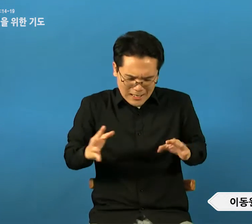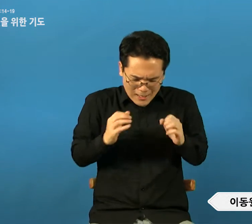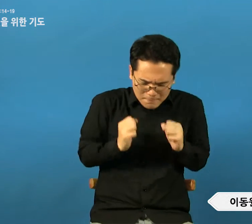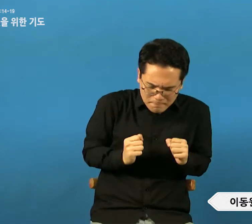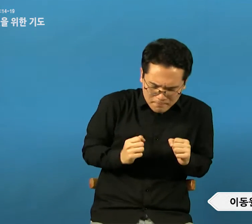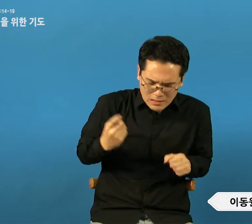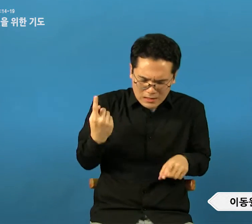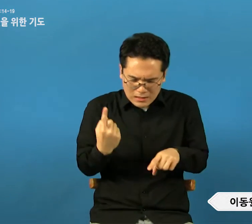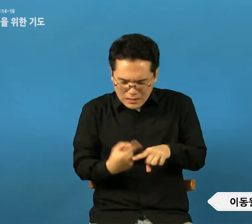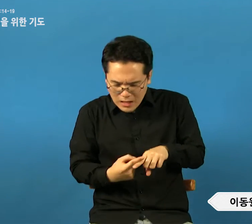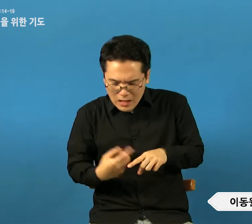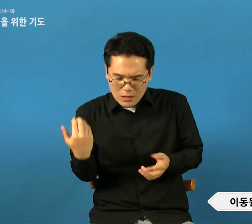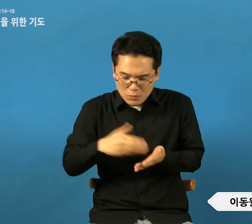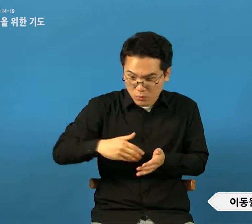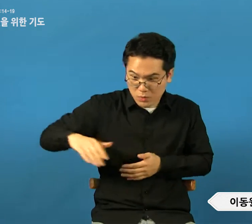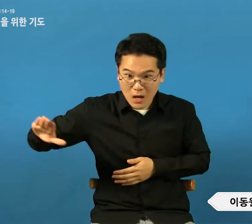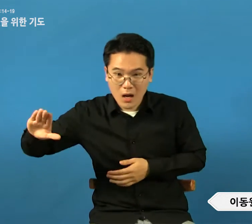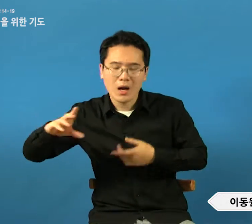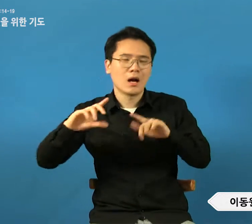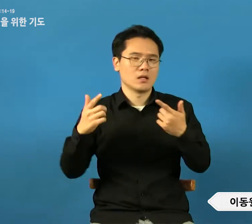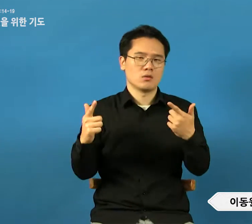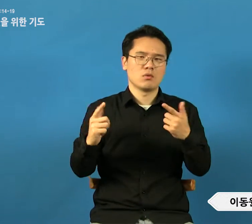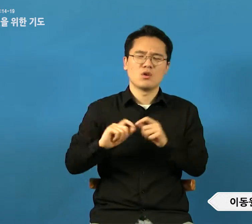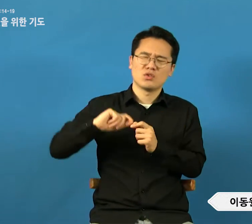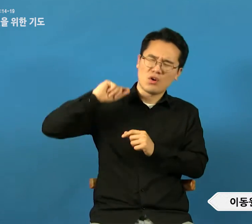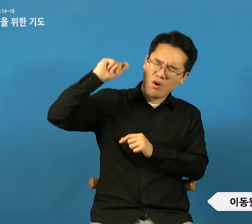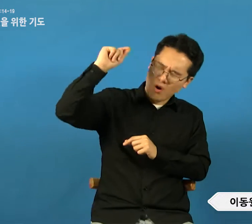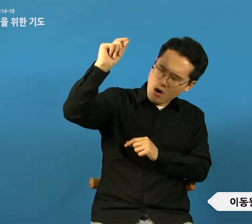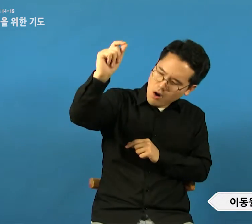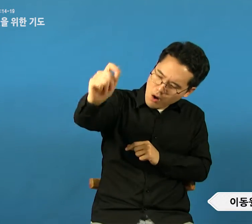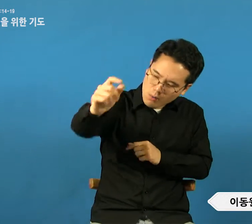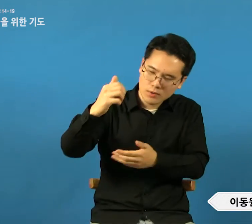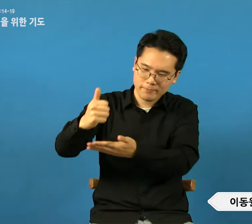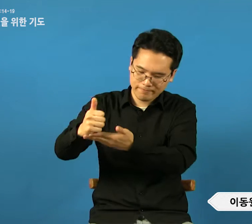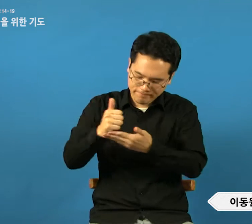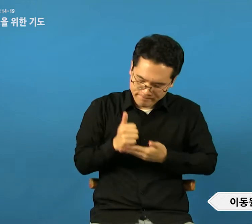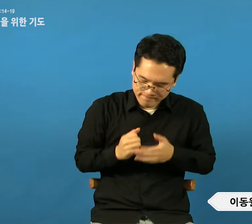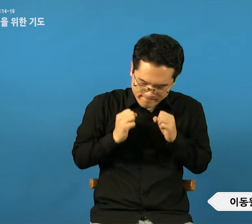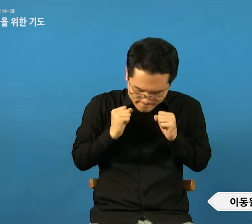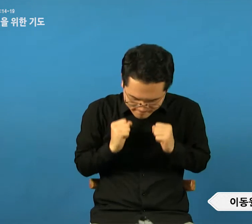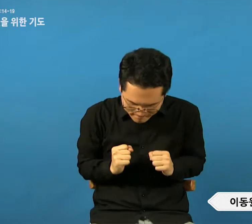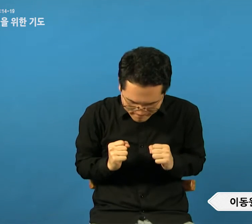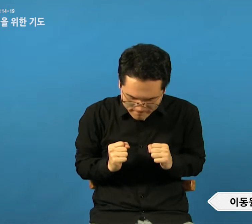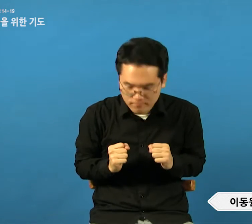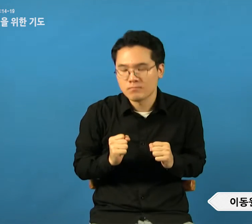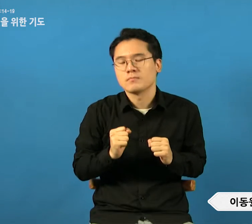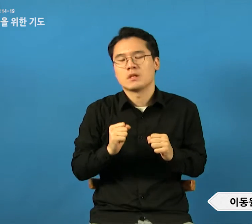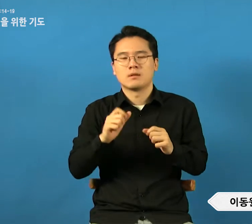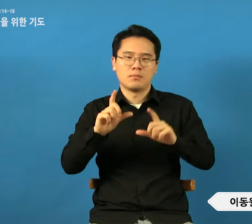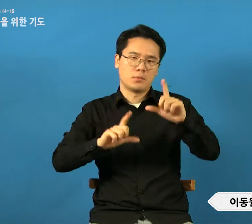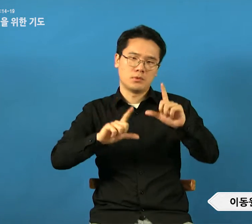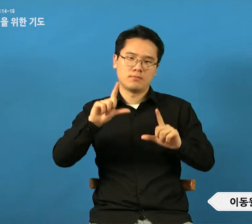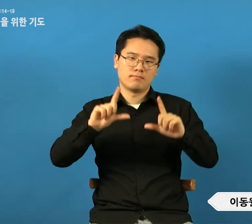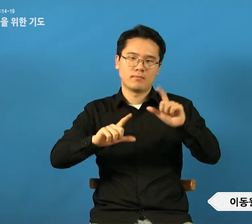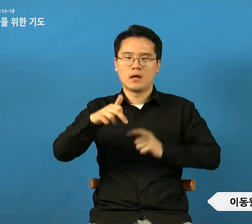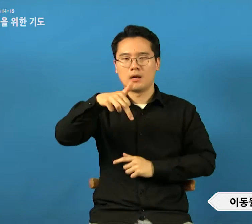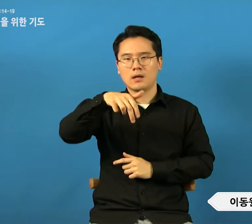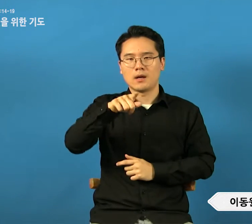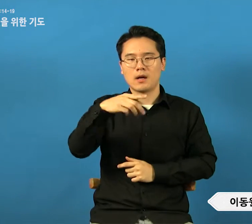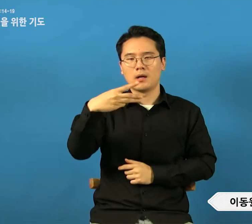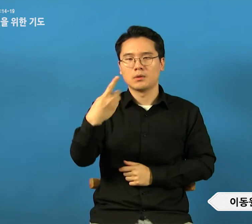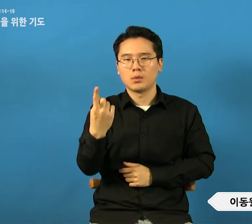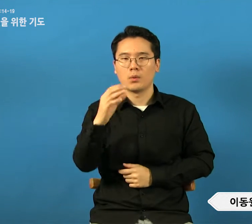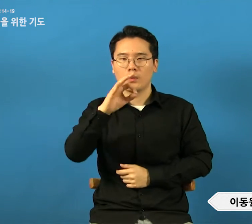실제적으로 그 활동 공간을 장악하고 있는 상태를 뜻하는 것입니다. 카토이케오. 그리스도께서 우리